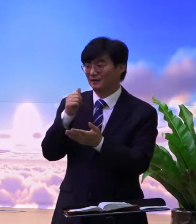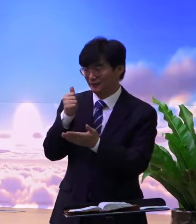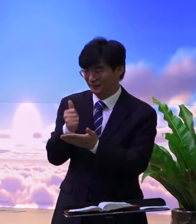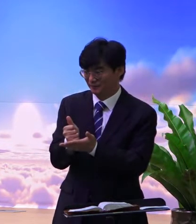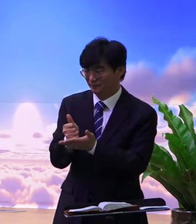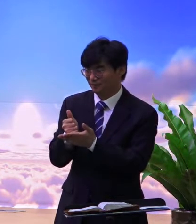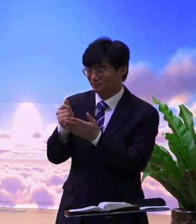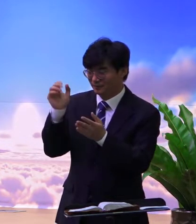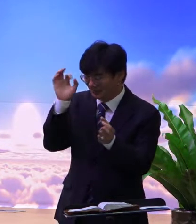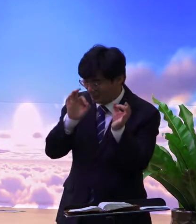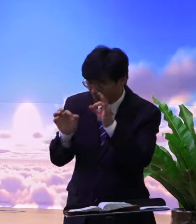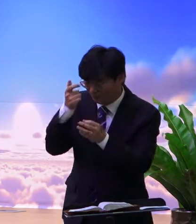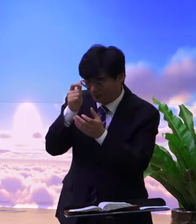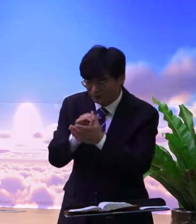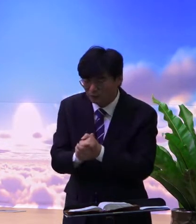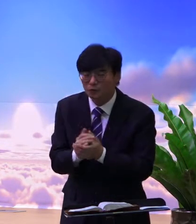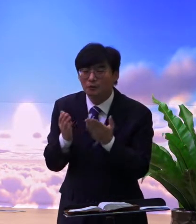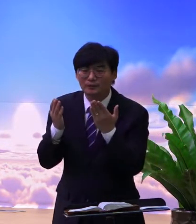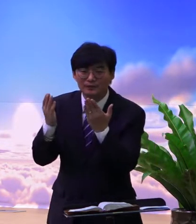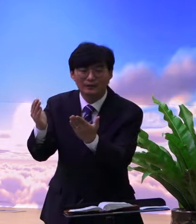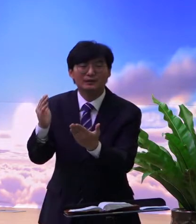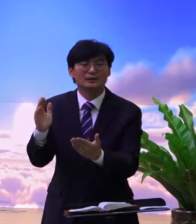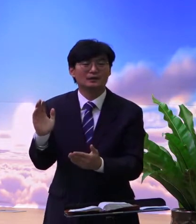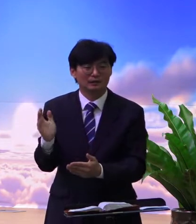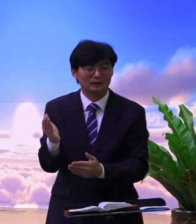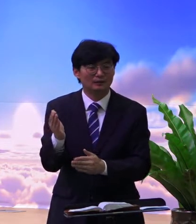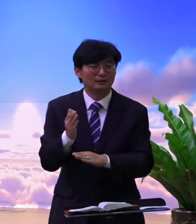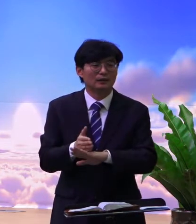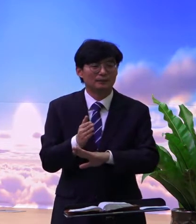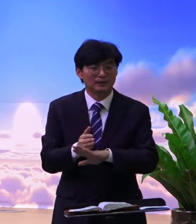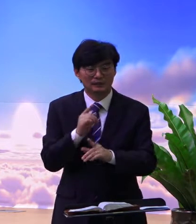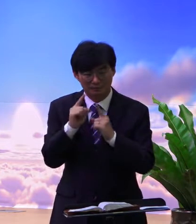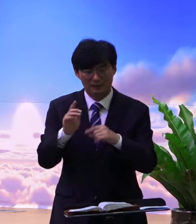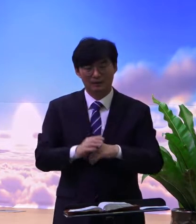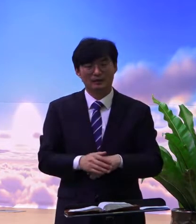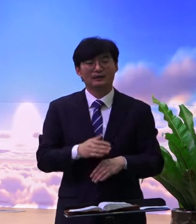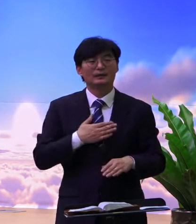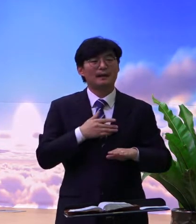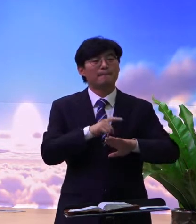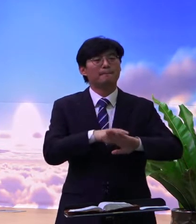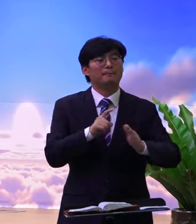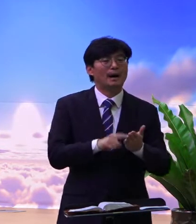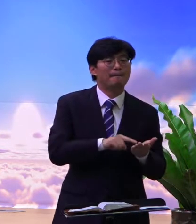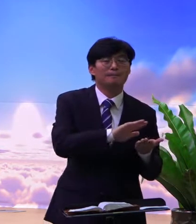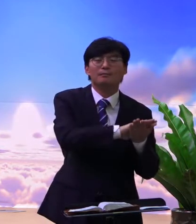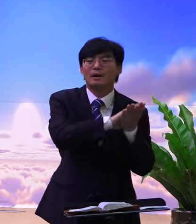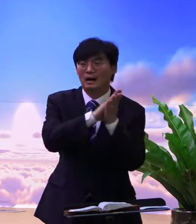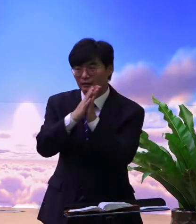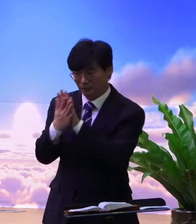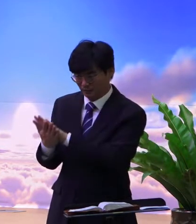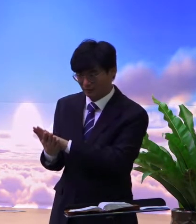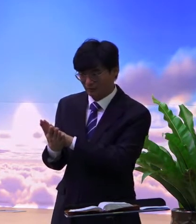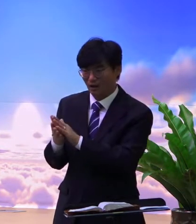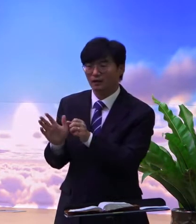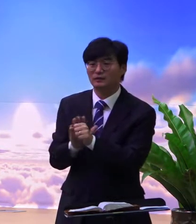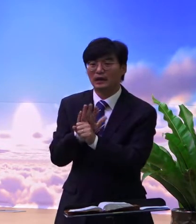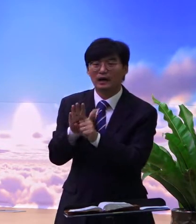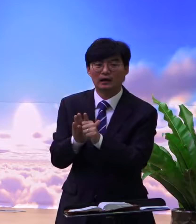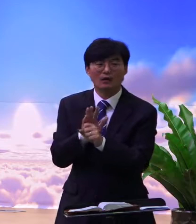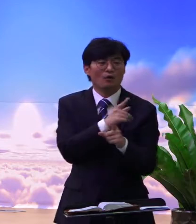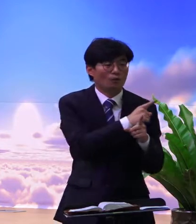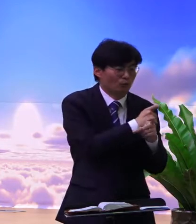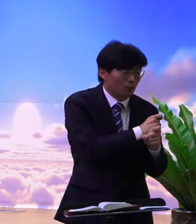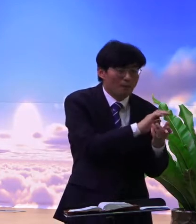감사합니다. 이런 내용의 10가지 감사를 읊었는데 그때 장례식장은